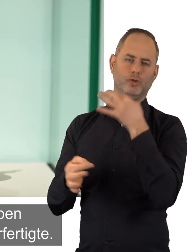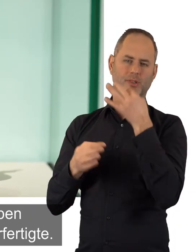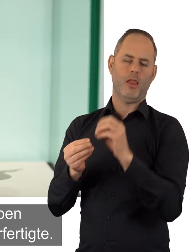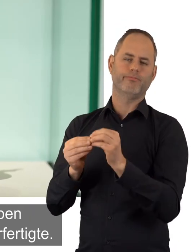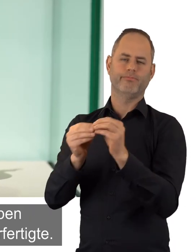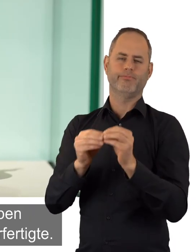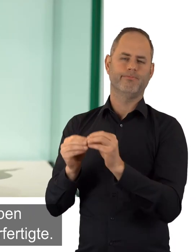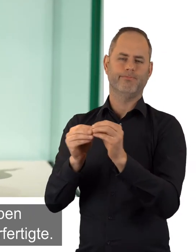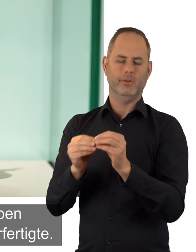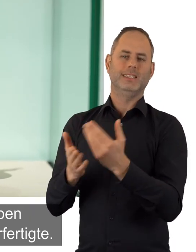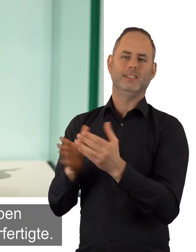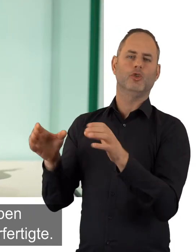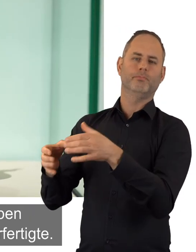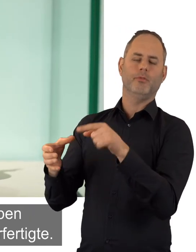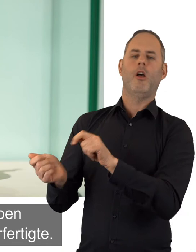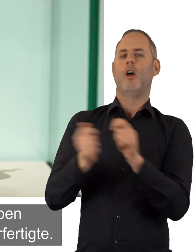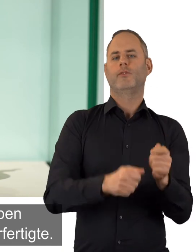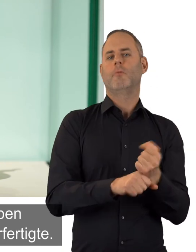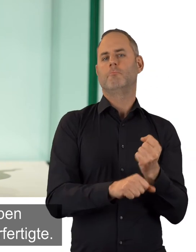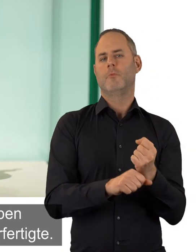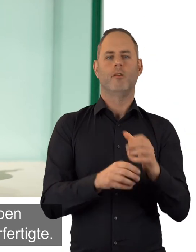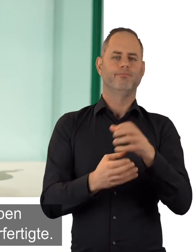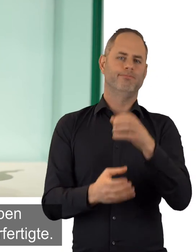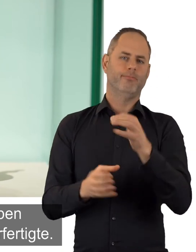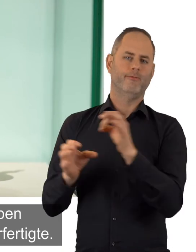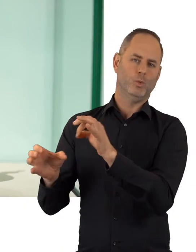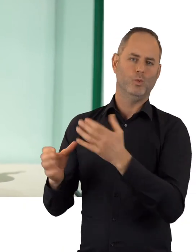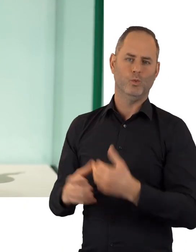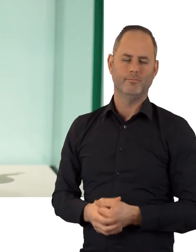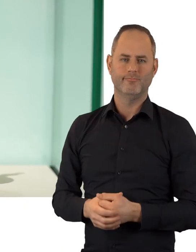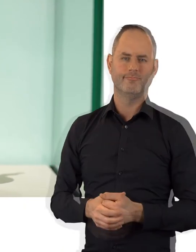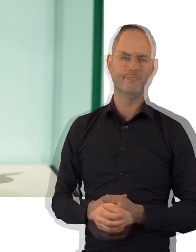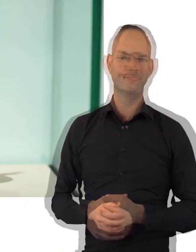und feinmechanisches Gerät verfertigte.